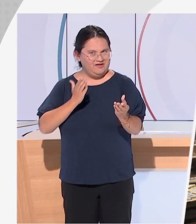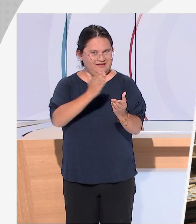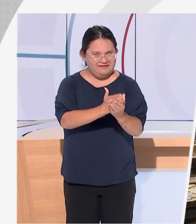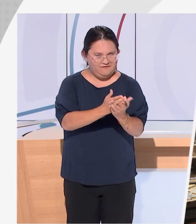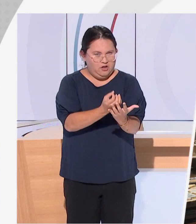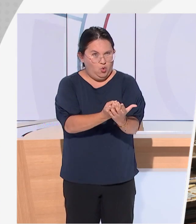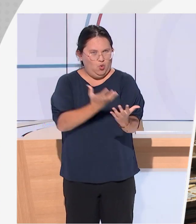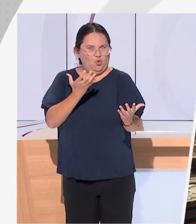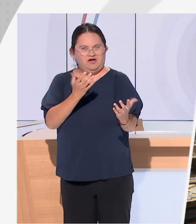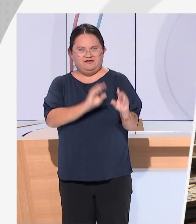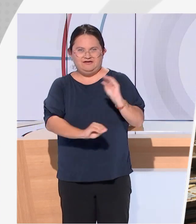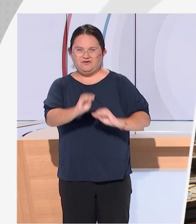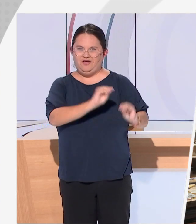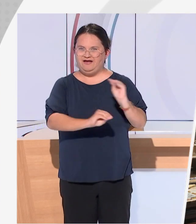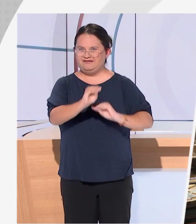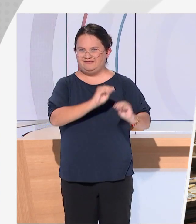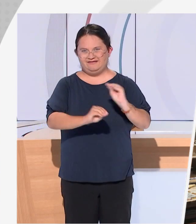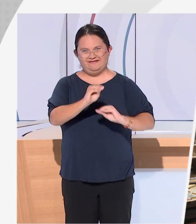d'éclat, de verre.